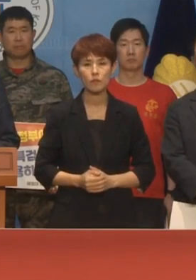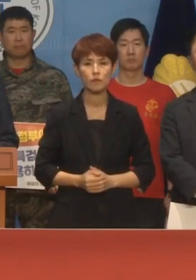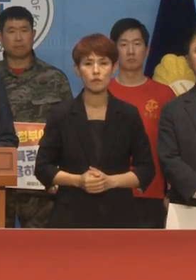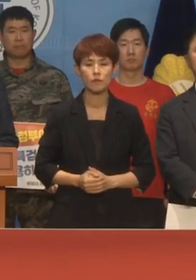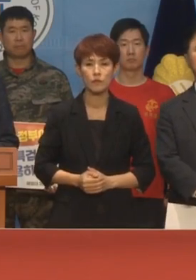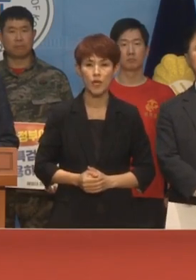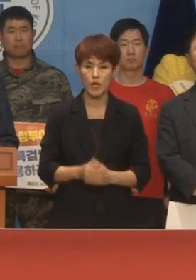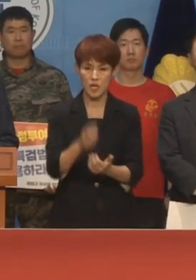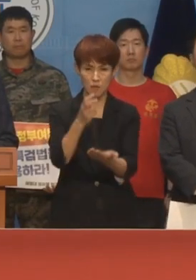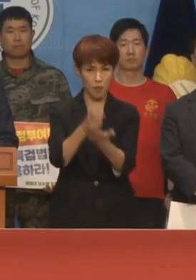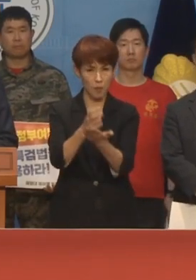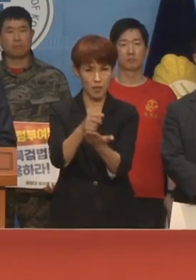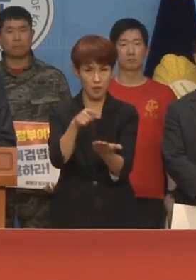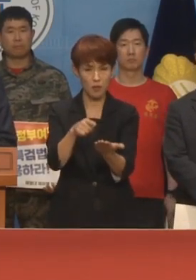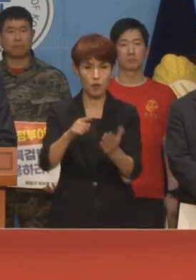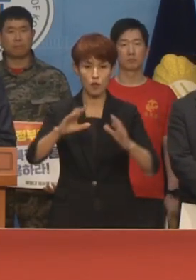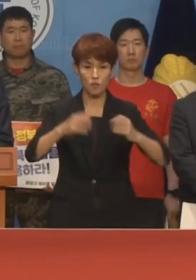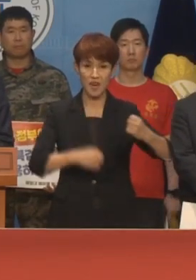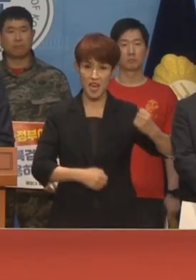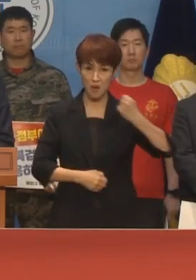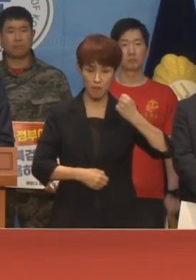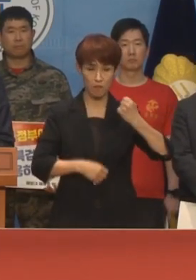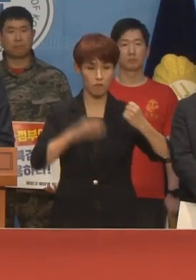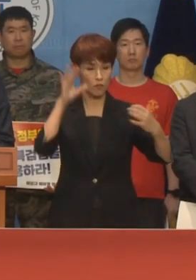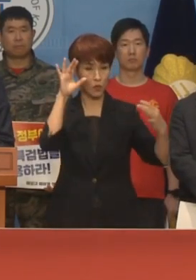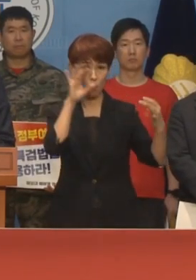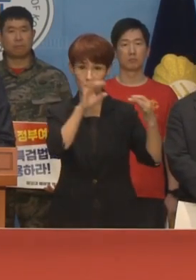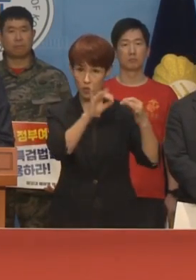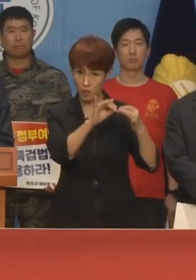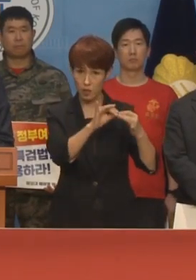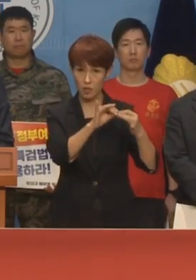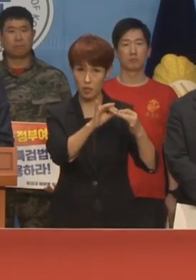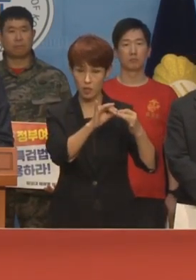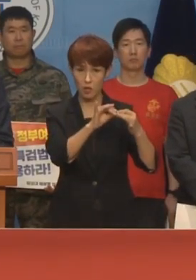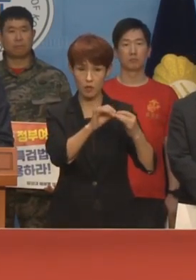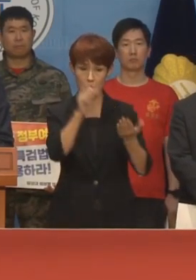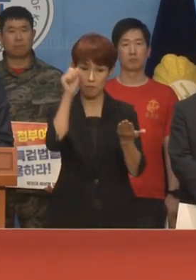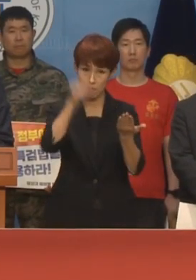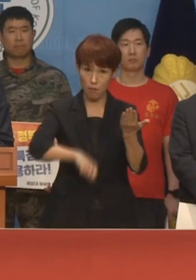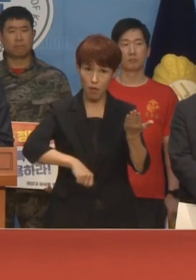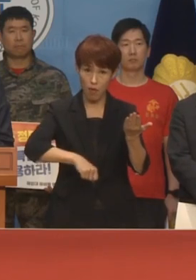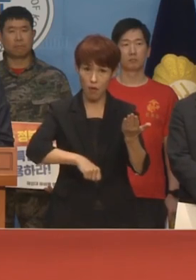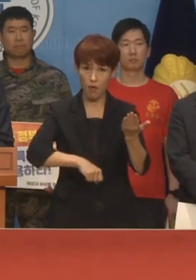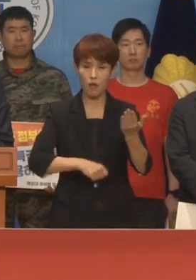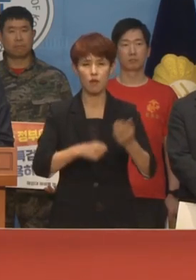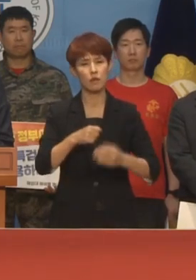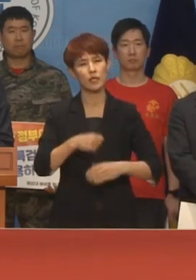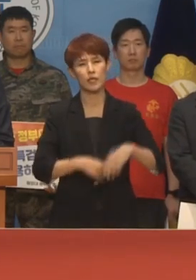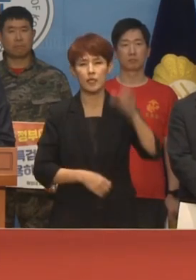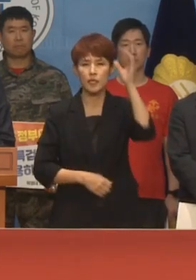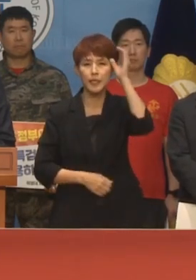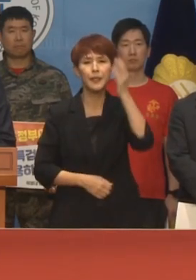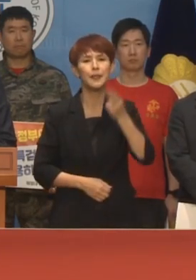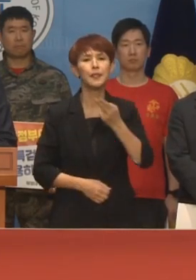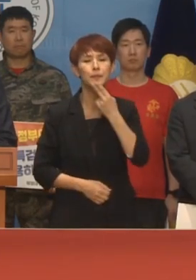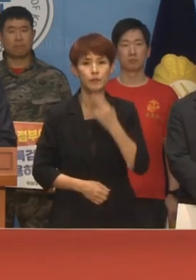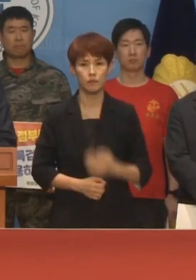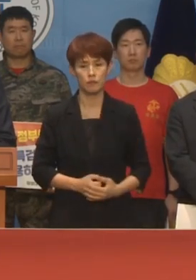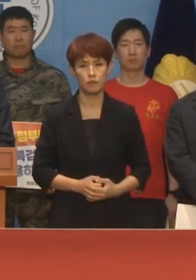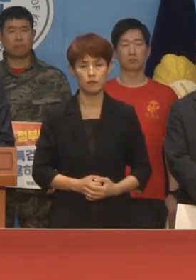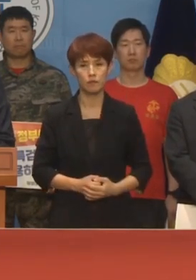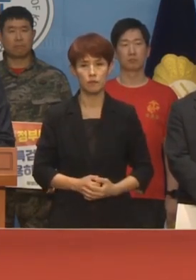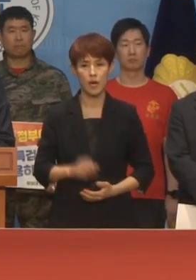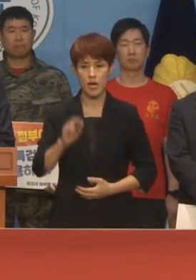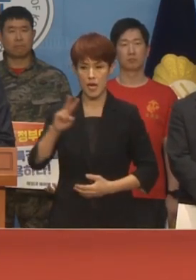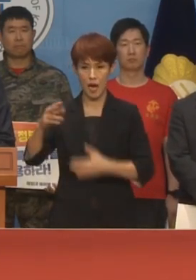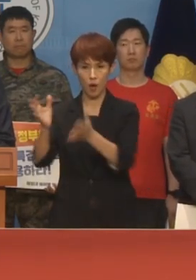이 법안을 국민의힘이 동의하에 통과할 것이라고는 기대하지 않습니다. 그러면 야권이